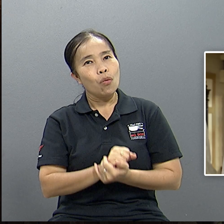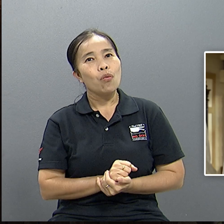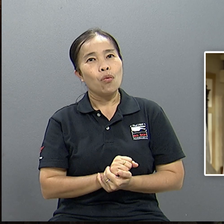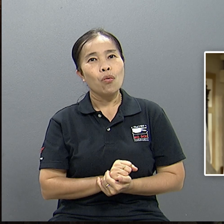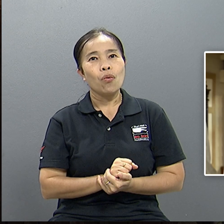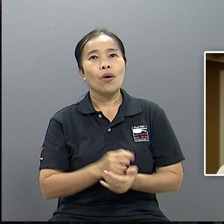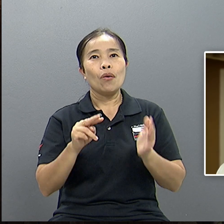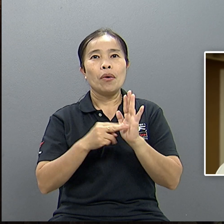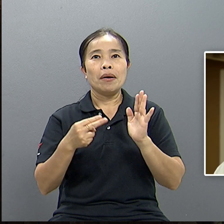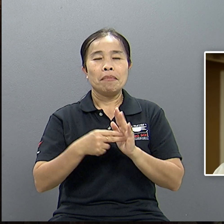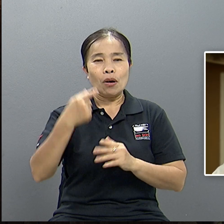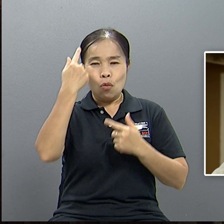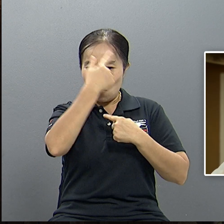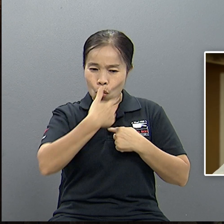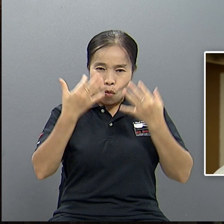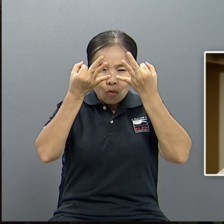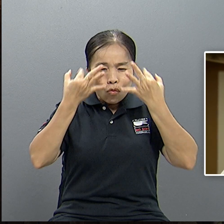จับแล้วนะพ่อเลิศ